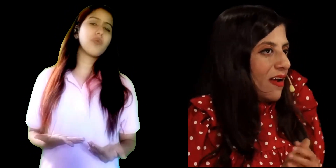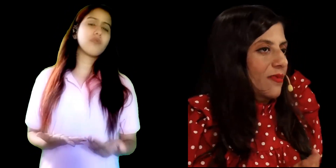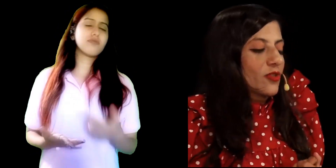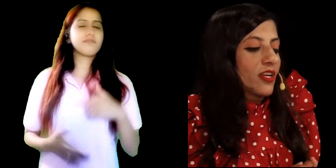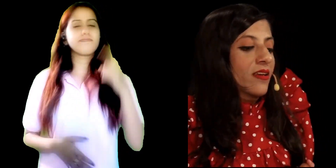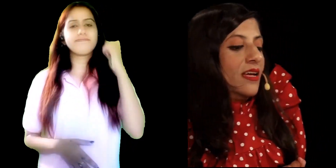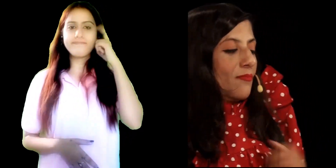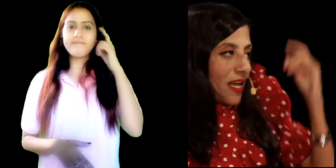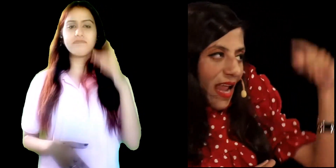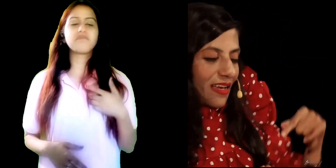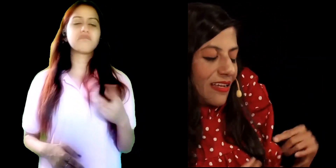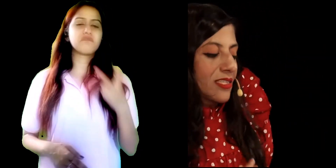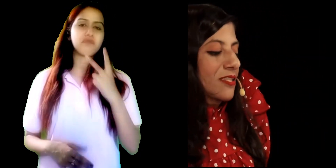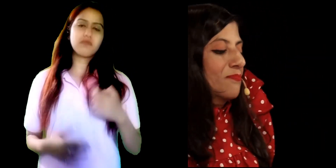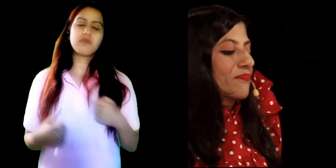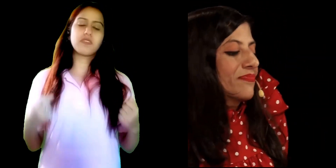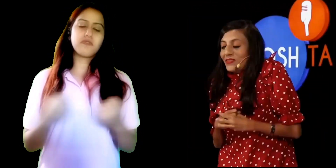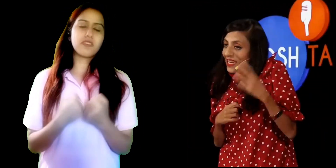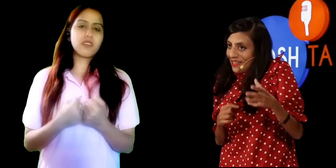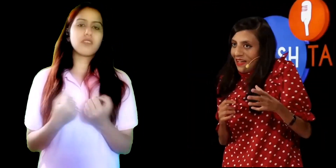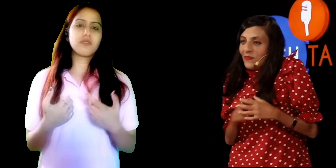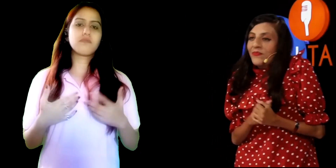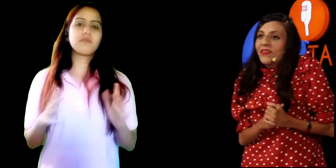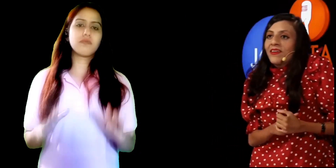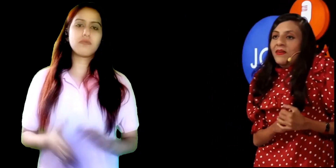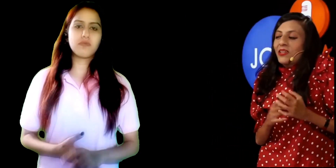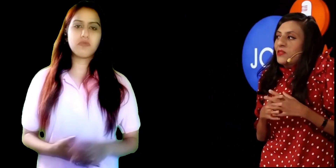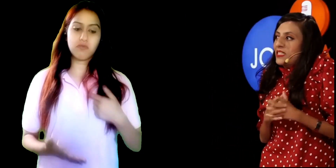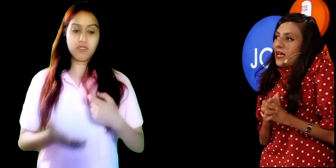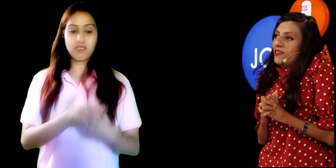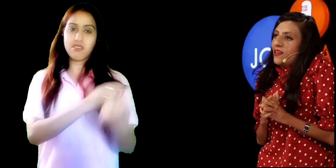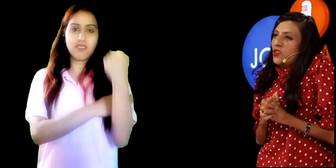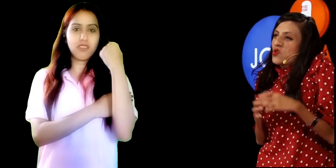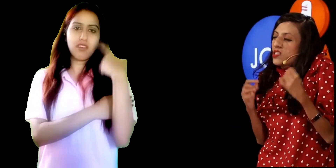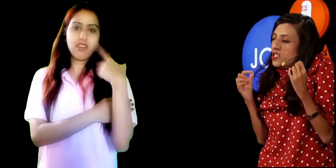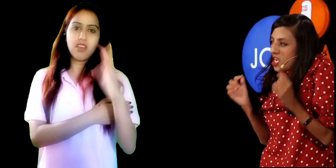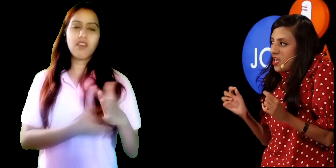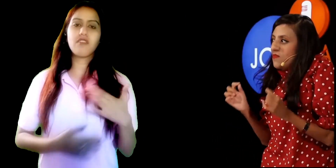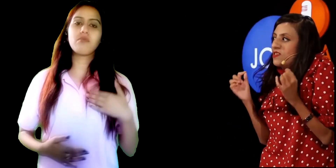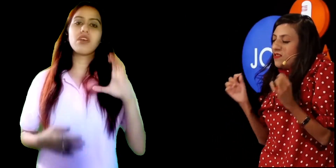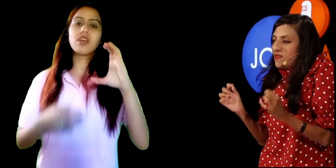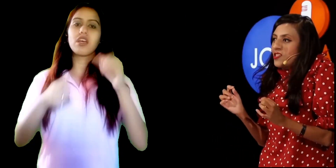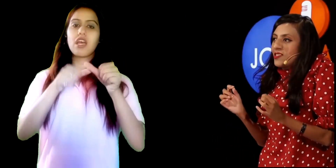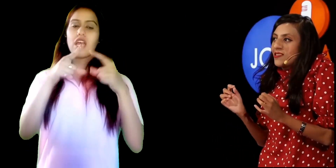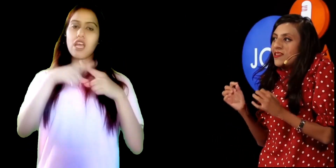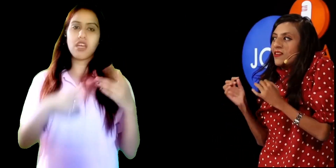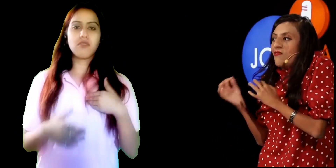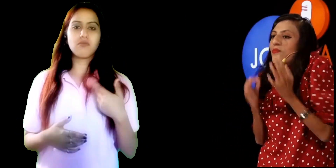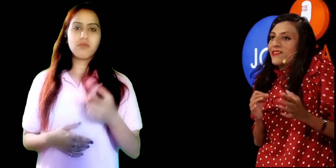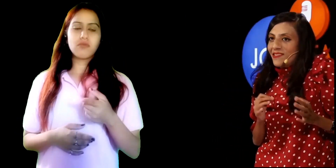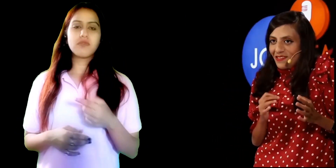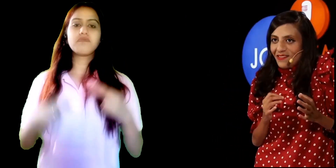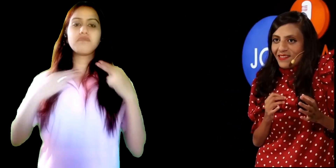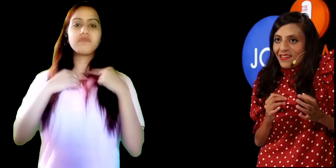IRS मिल रहा है मुझे बाय रैंक लिस्ट। सेकेंड टाइम मैंने जब एग्ज़ाम दिया तो सेम सर्विस,